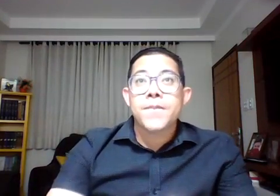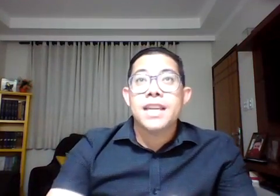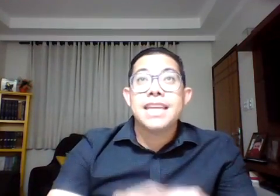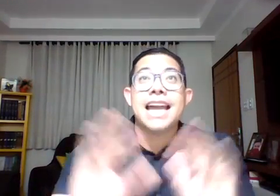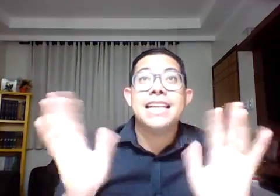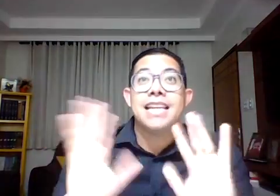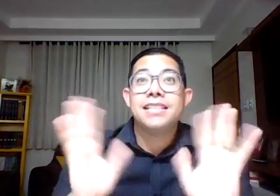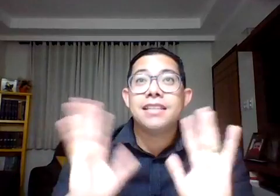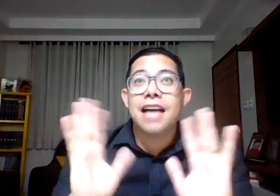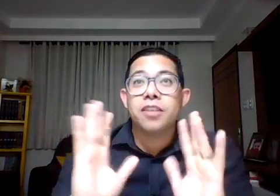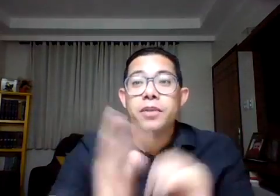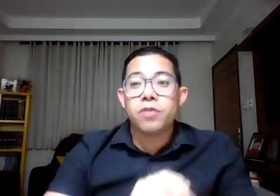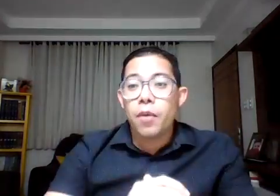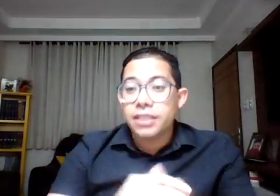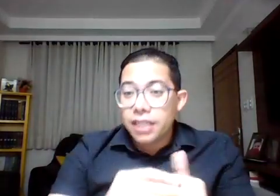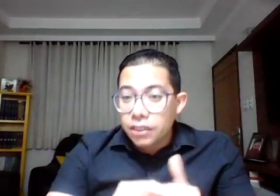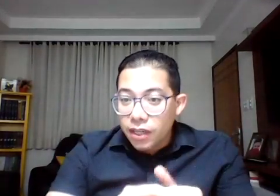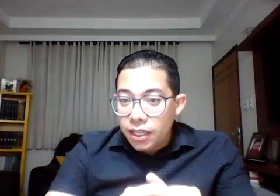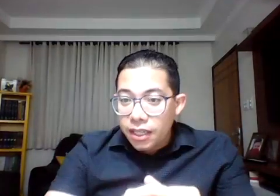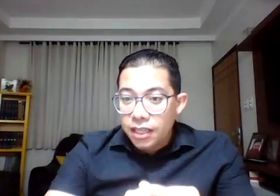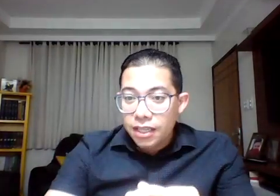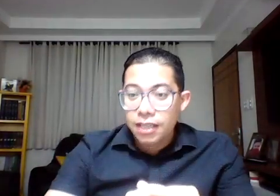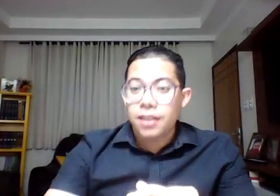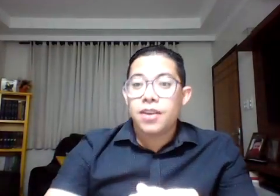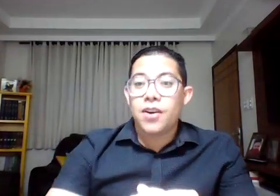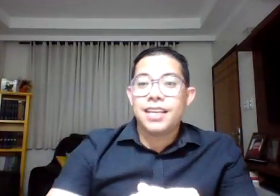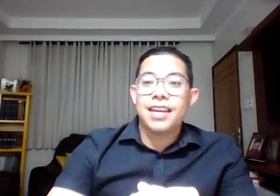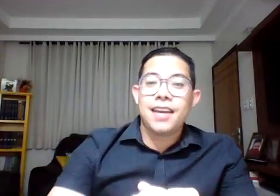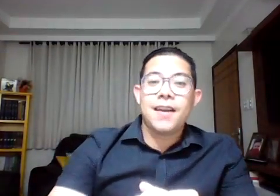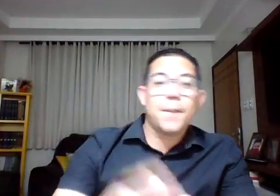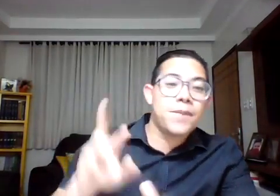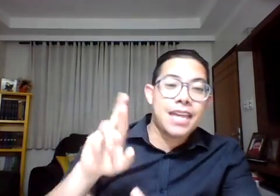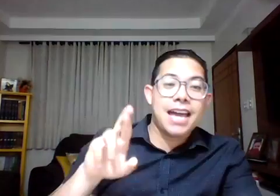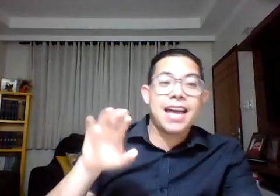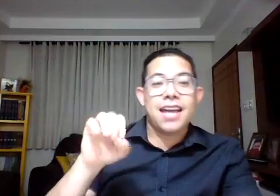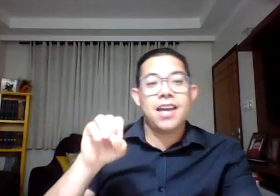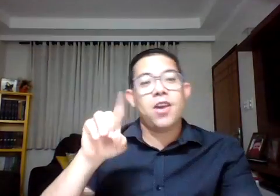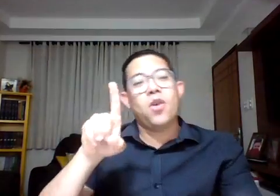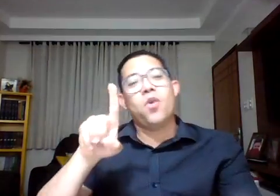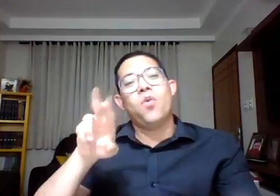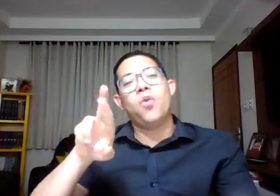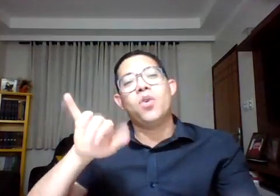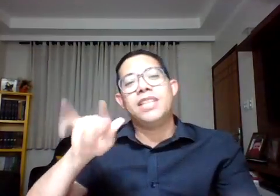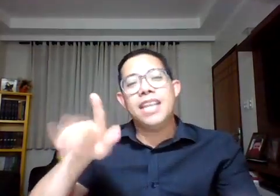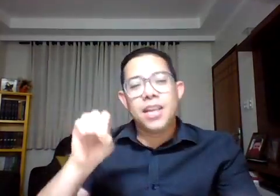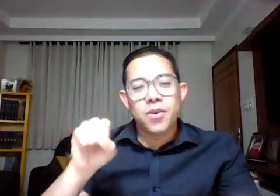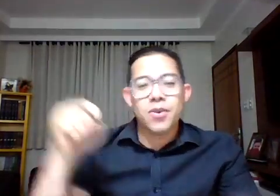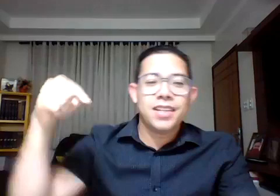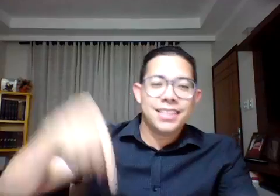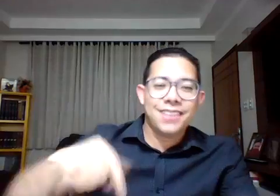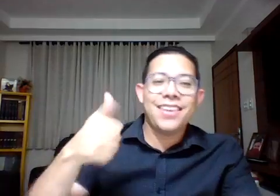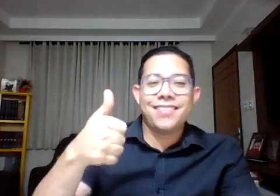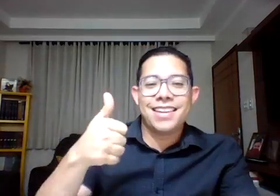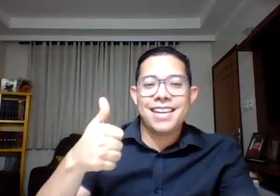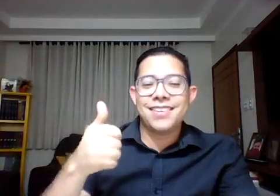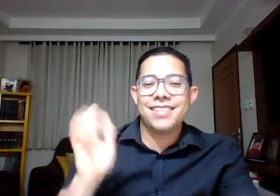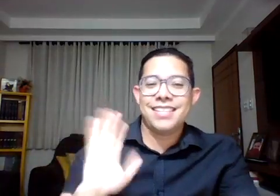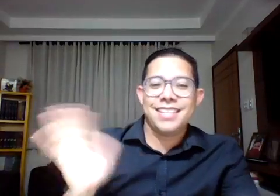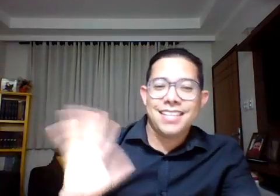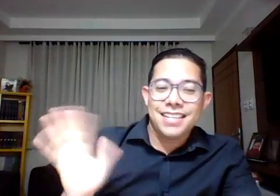E aí, o que vocês acham? Pessoal entrando aí. Ok. Ah, o Rodrigo também veio.